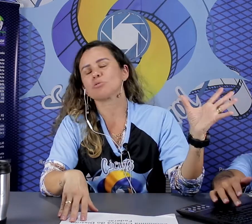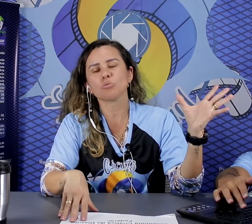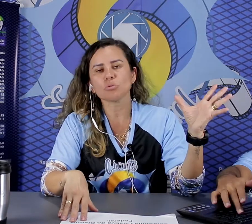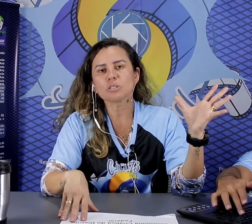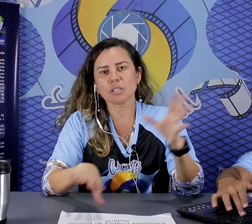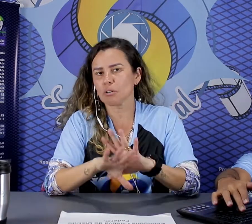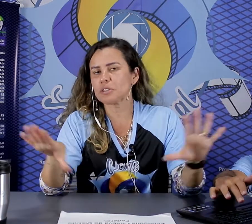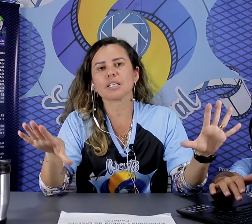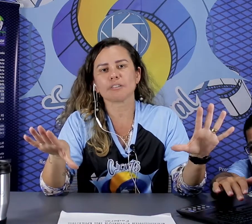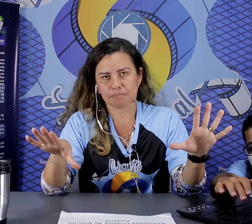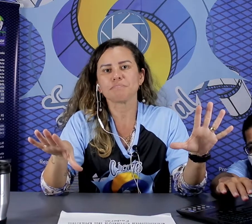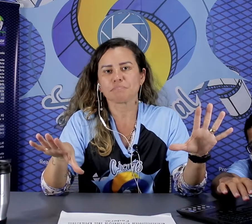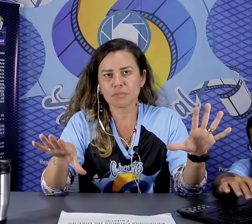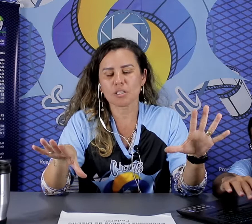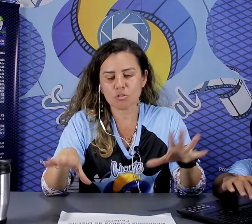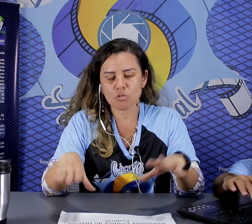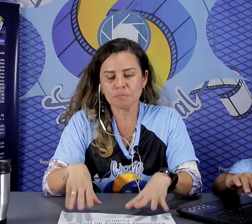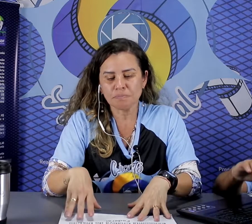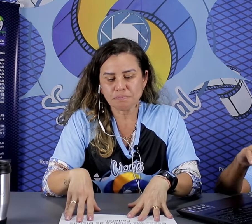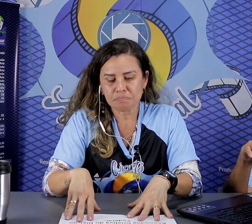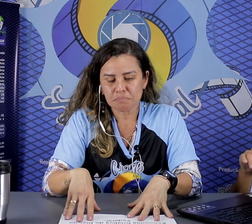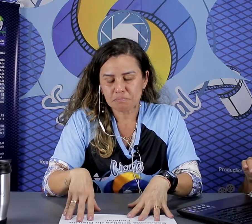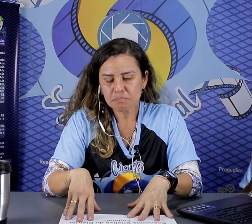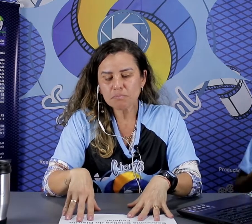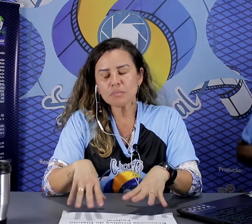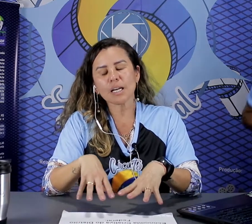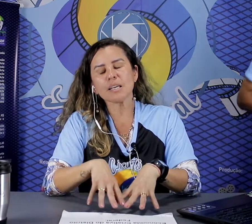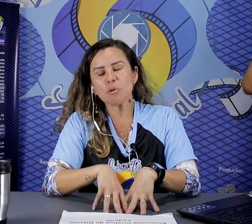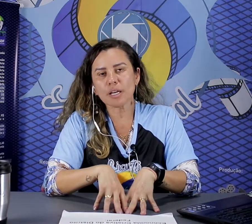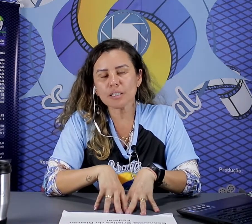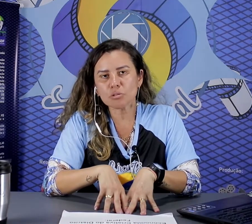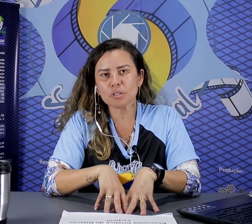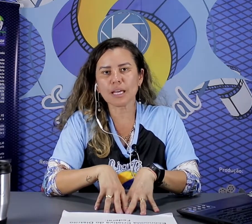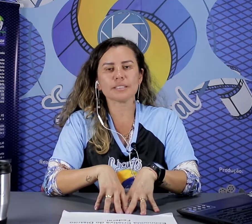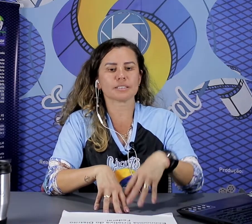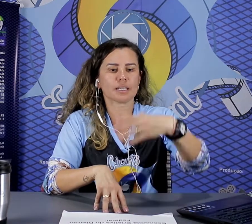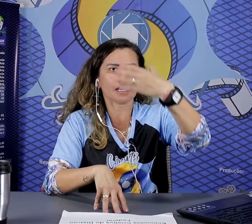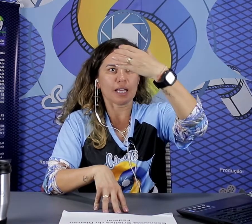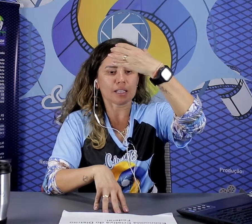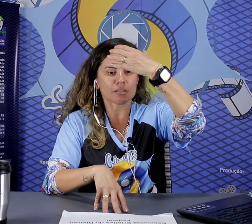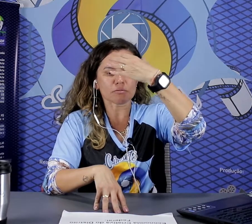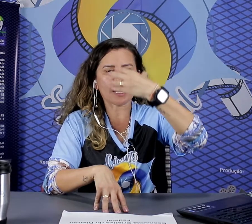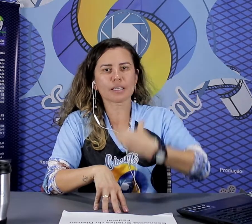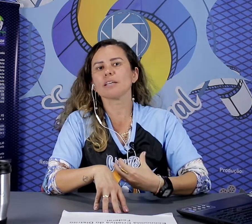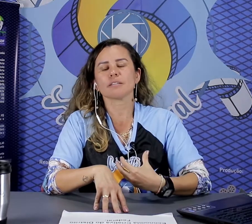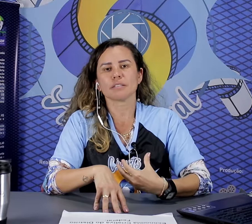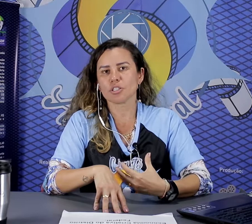surdos que não fizeram isso. Até porque a surdez, ela não está aqui. A gente não tem